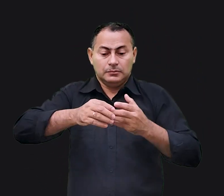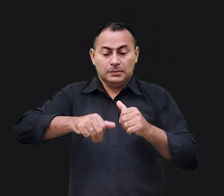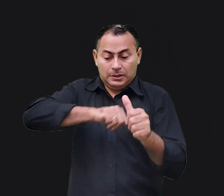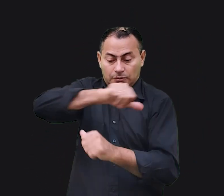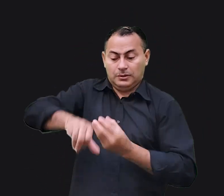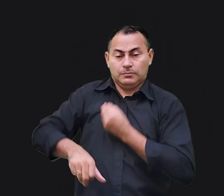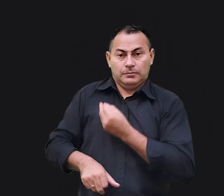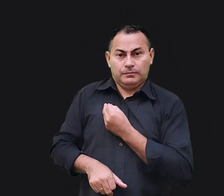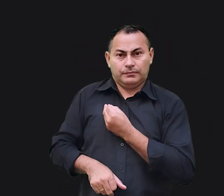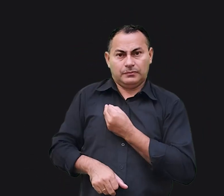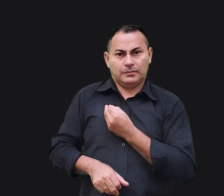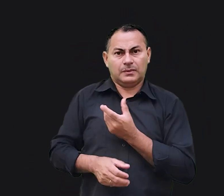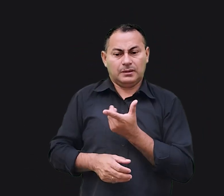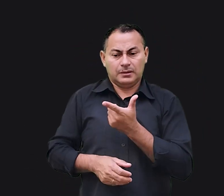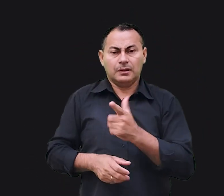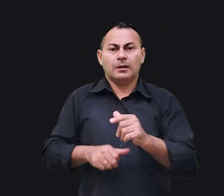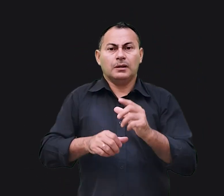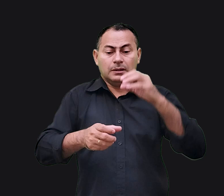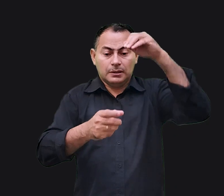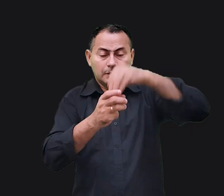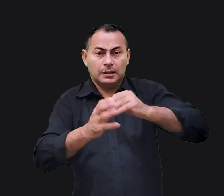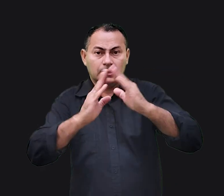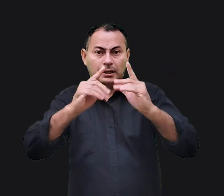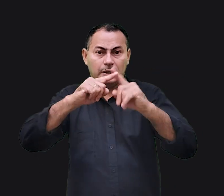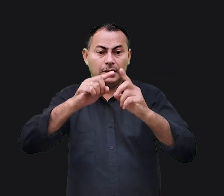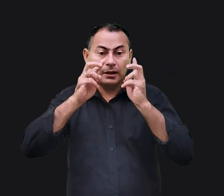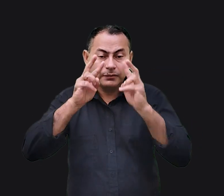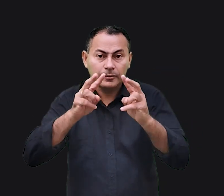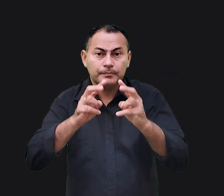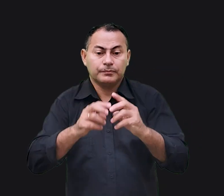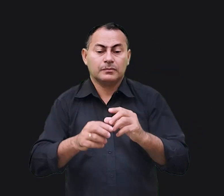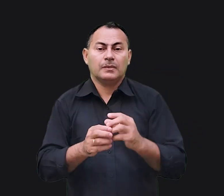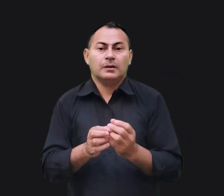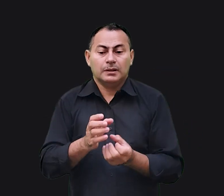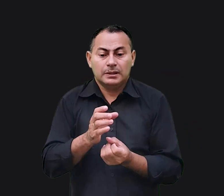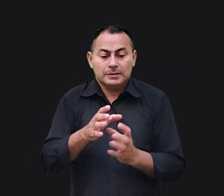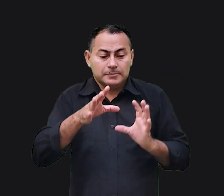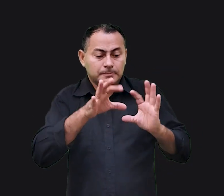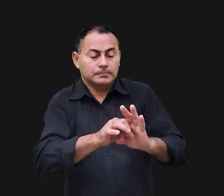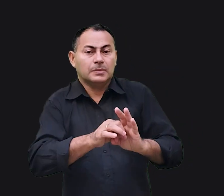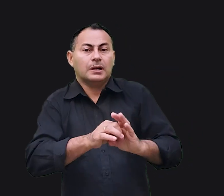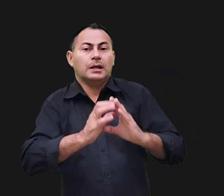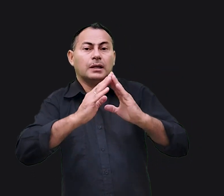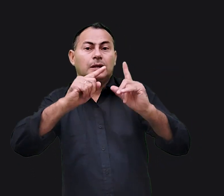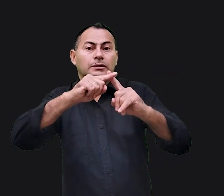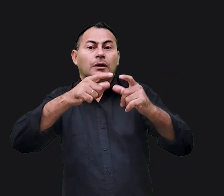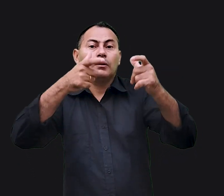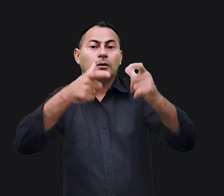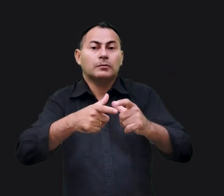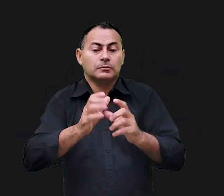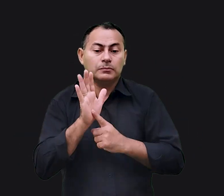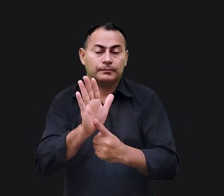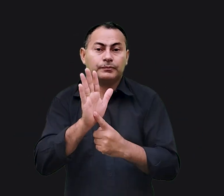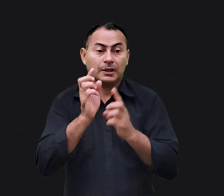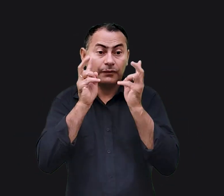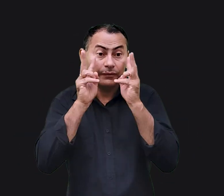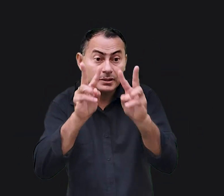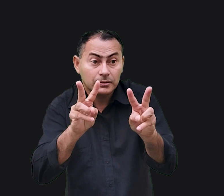novo. Mas dentro dessa igreja invisível, filiamo-nos a uma igreja local, que é uma expressão visível da